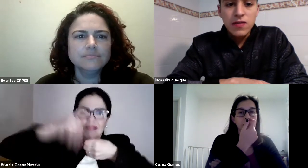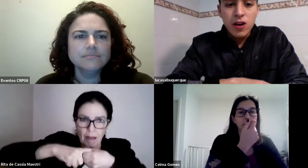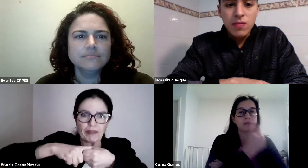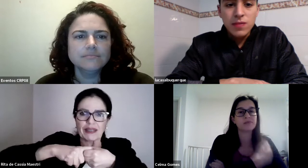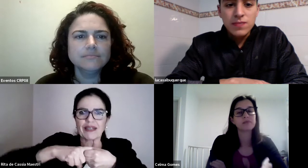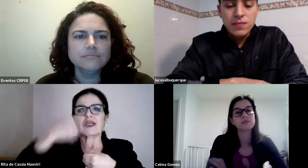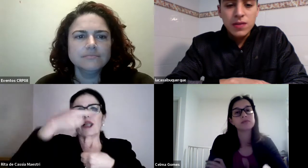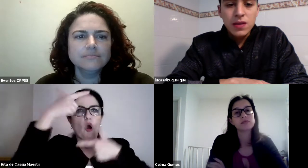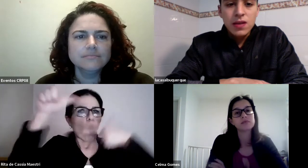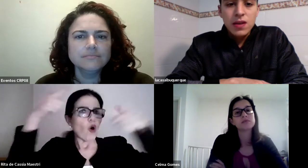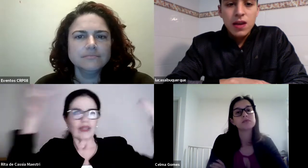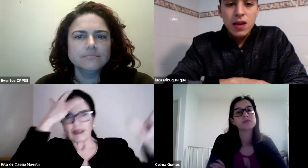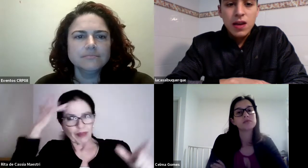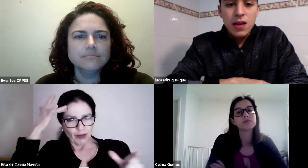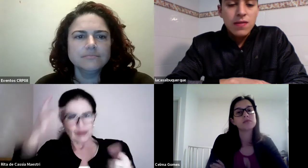certa forma,